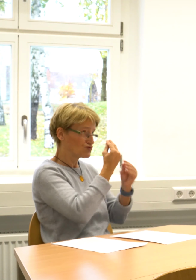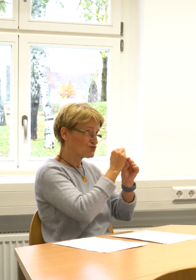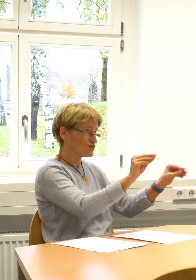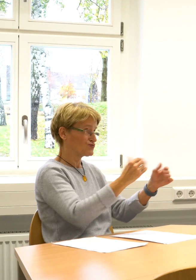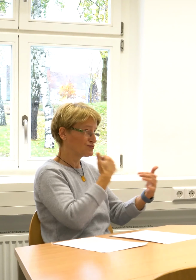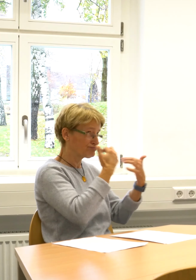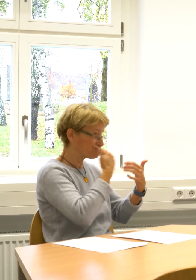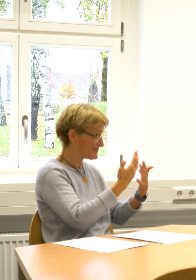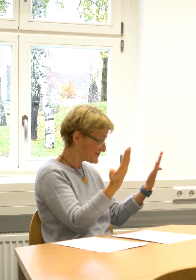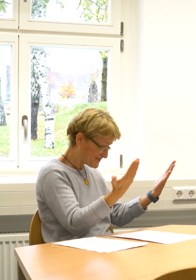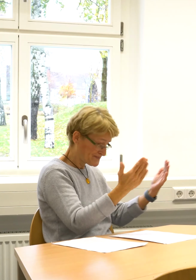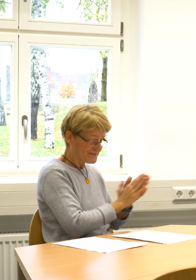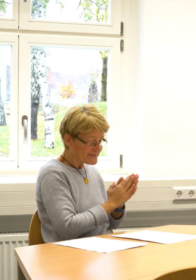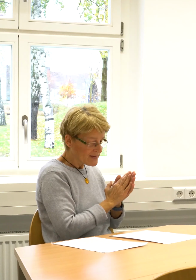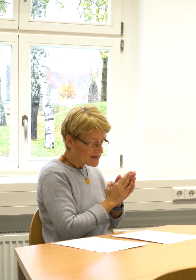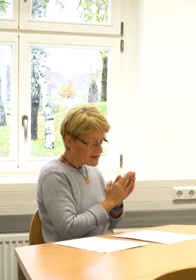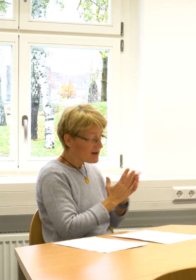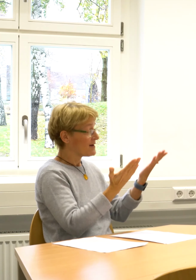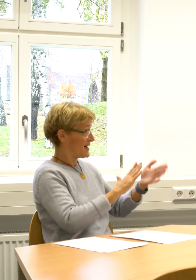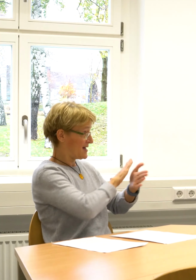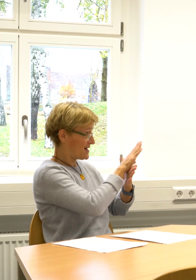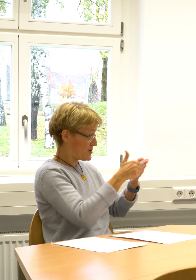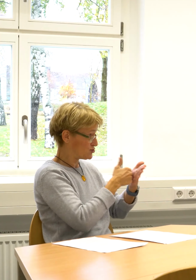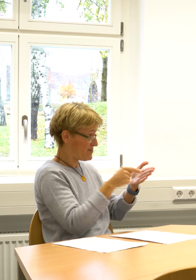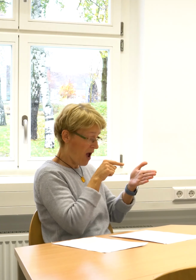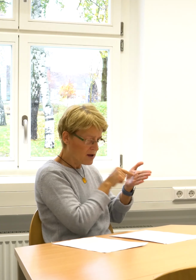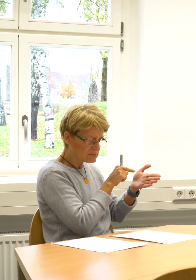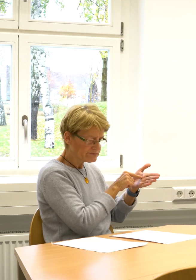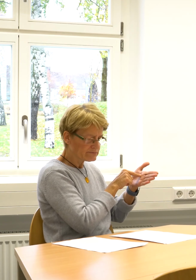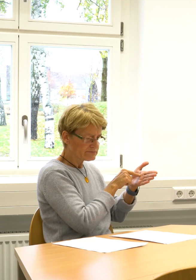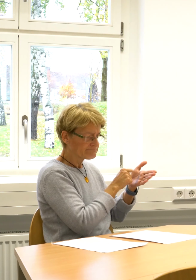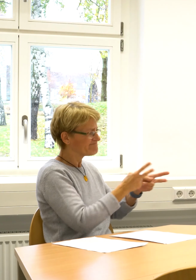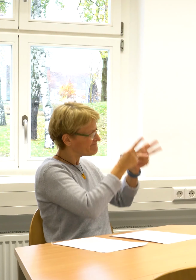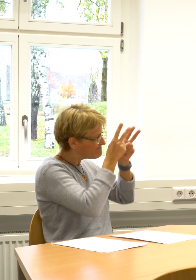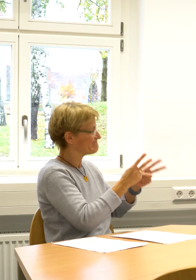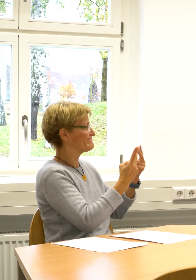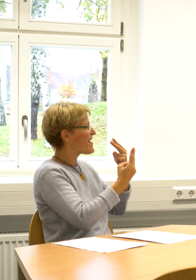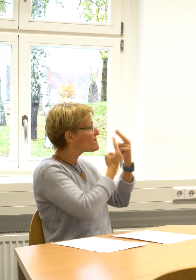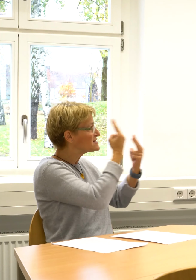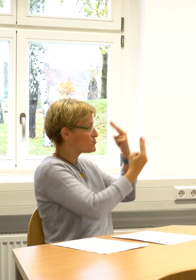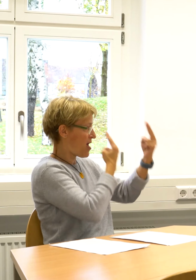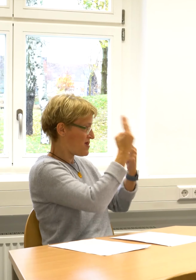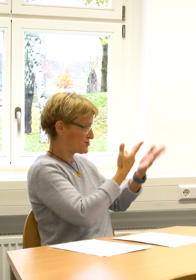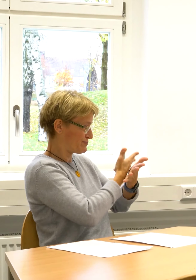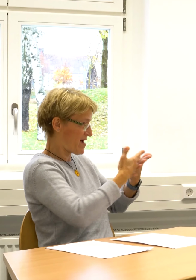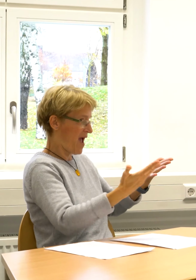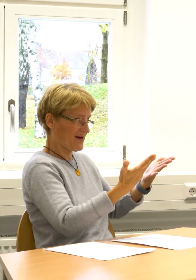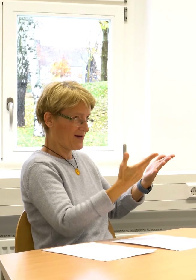Ich möchte meine Studenten darüber informieren, dass die Gebärdensprache eine richtige Sprache ist. eine